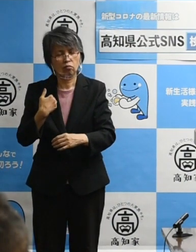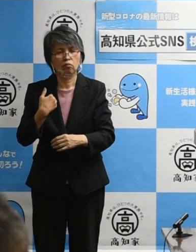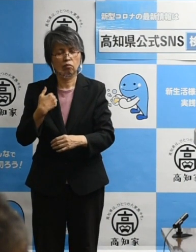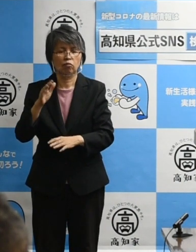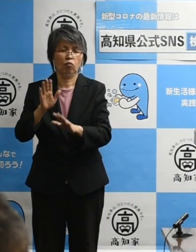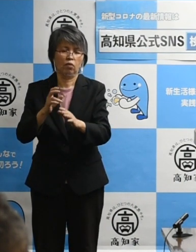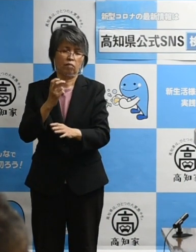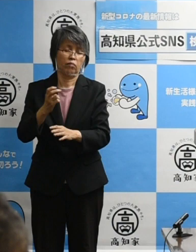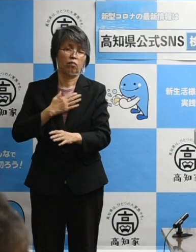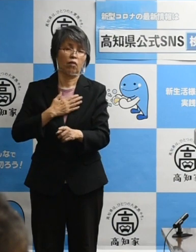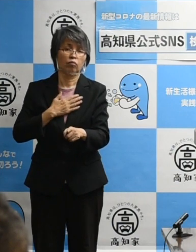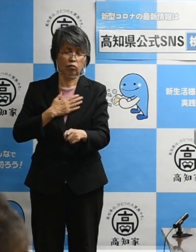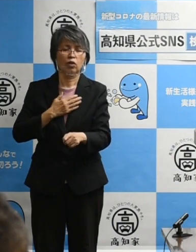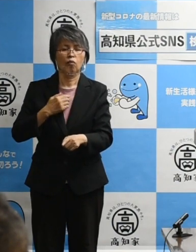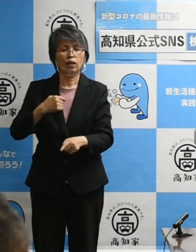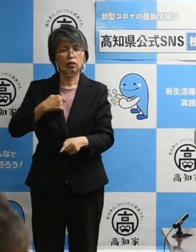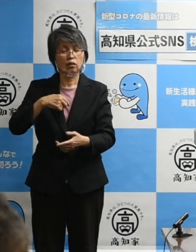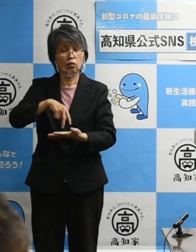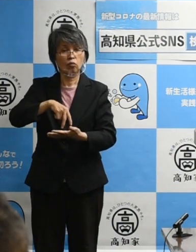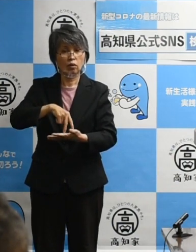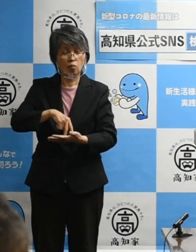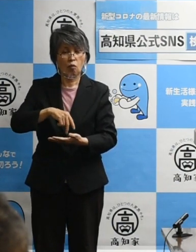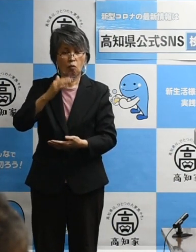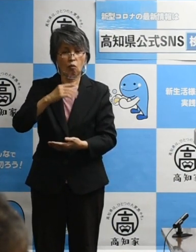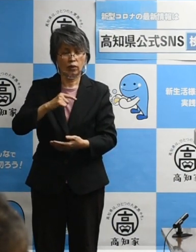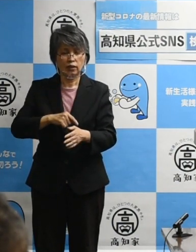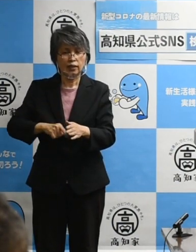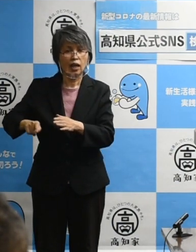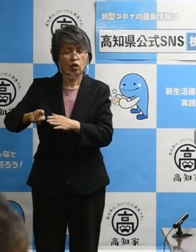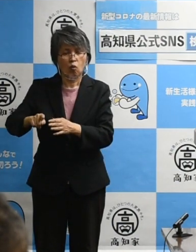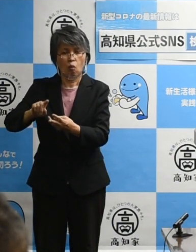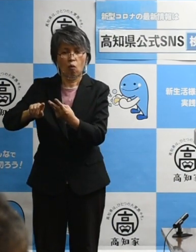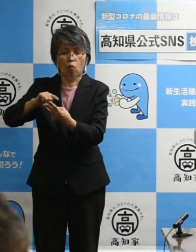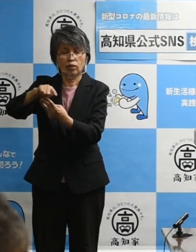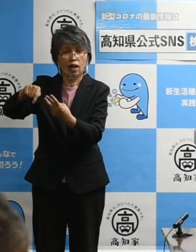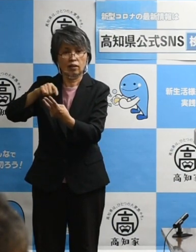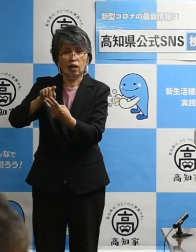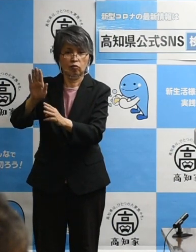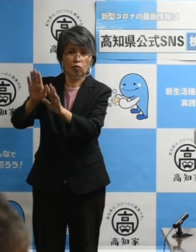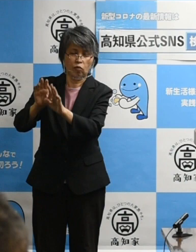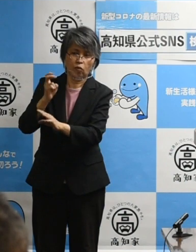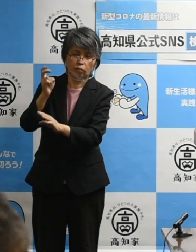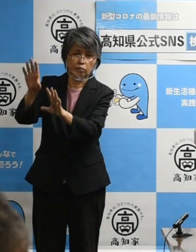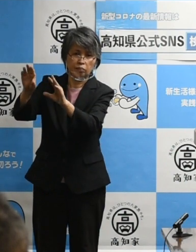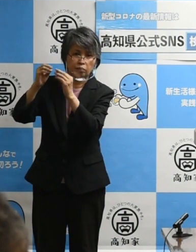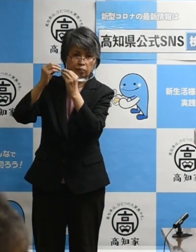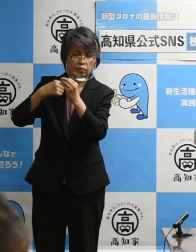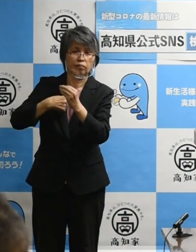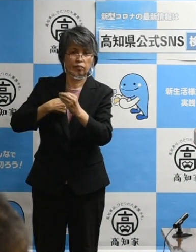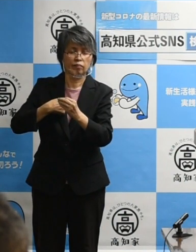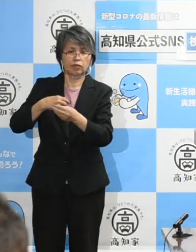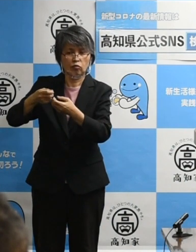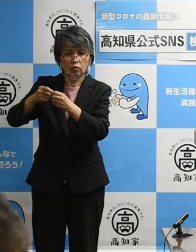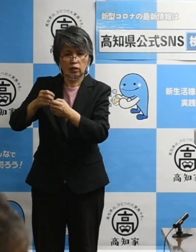でありますので、私といたしましても、この先行した形になっている四国の他の3県の状況というのも、まあ、つぶさ